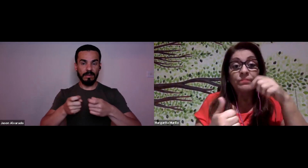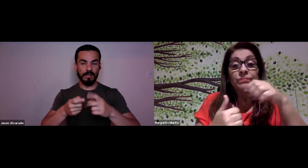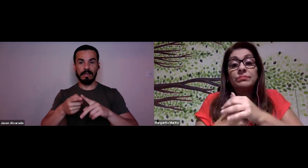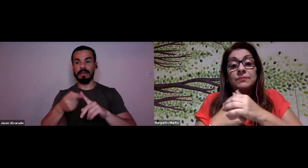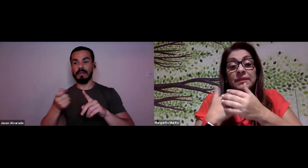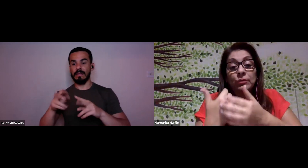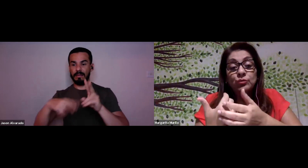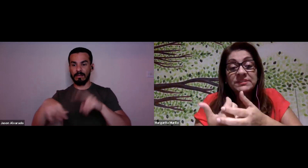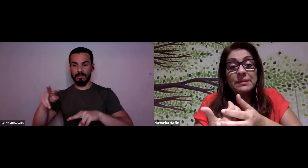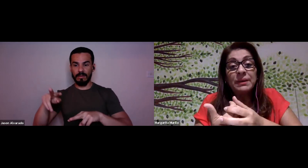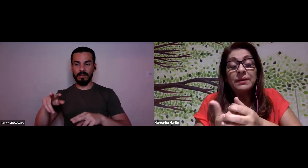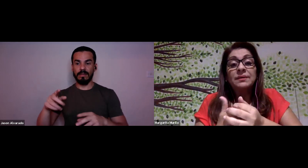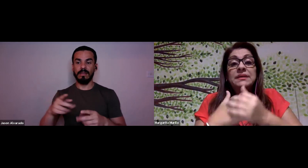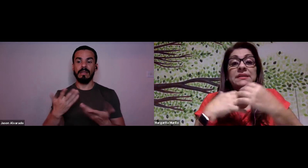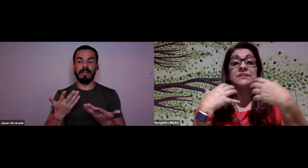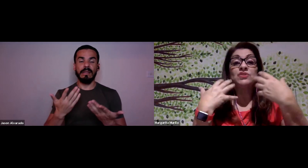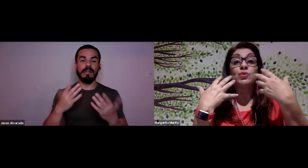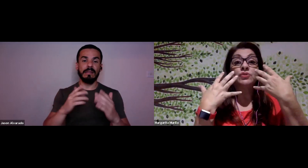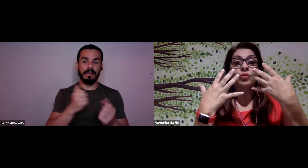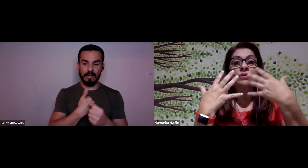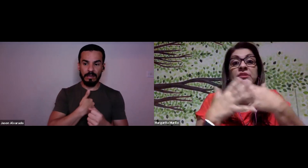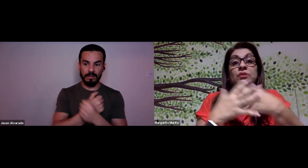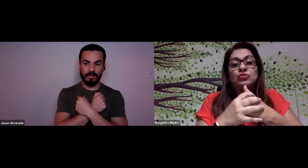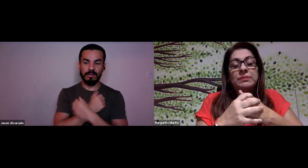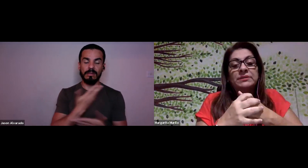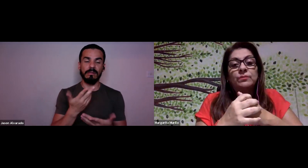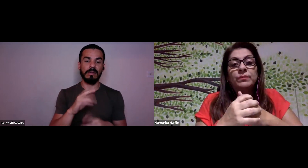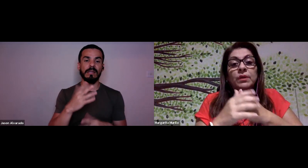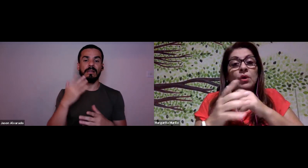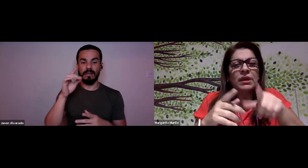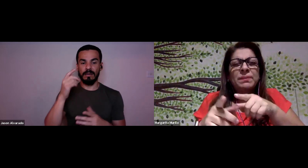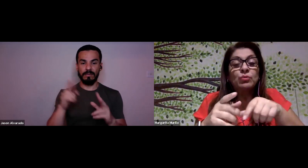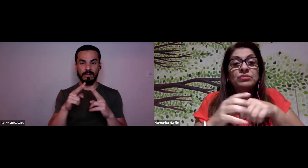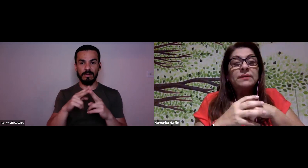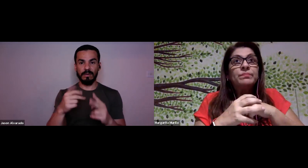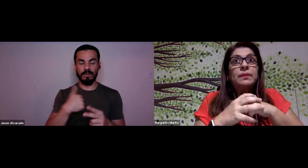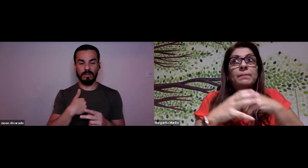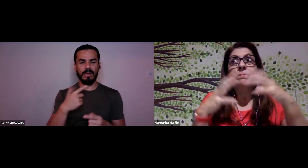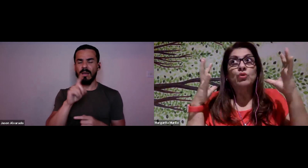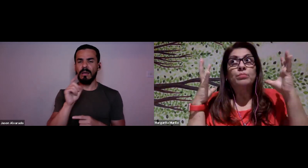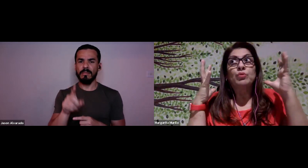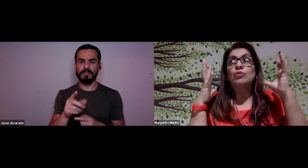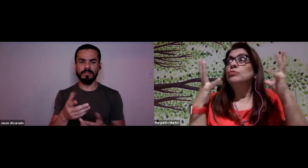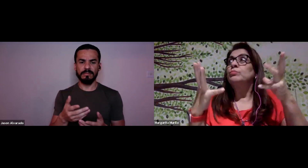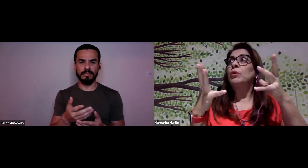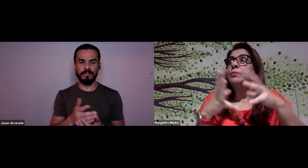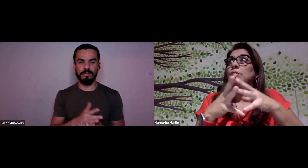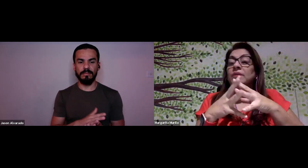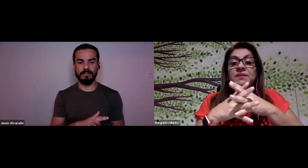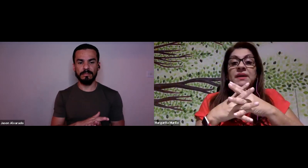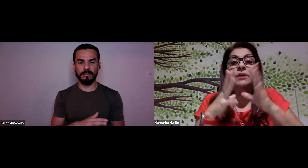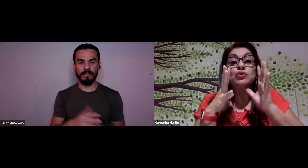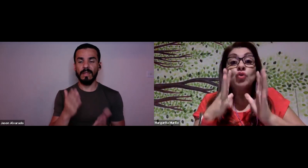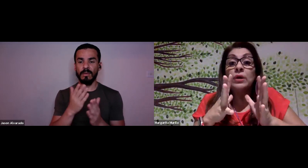validación desde la autoestima y desde sobre todo el reconocimiento por ahí preguntan por por